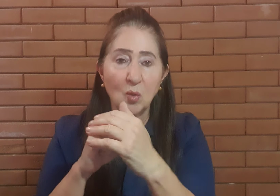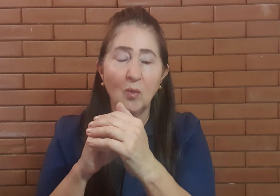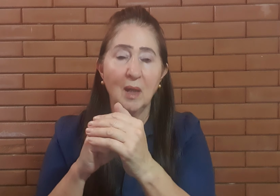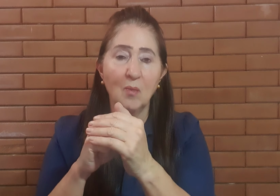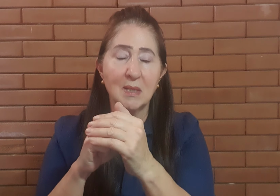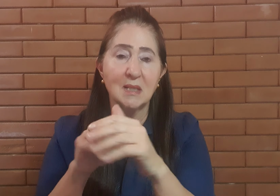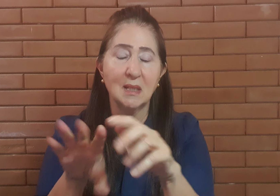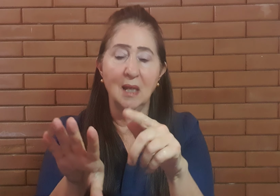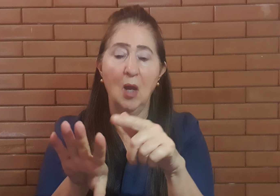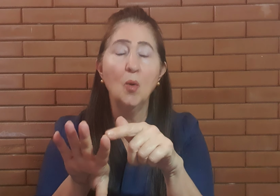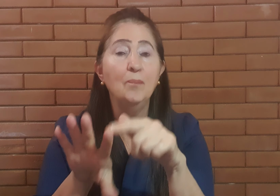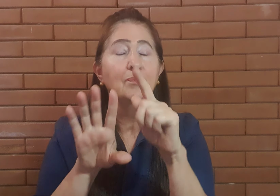não esse sinal,